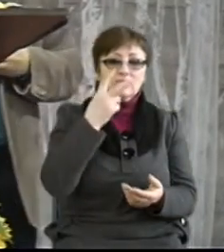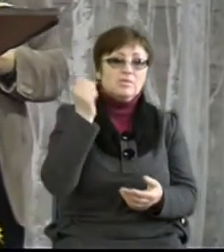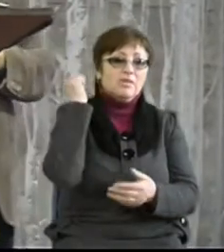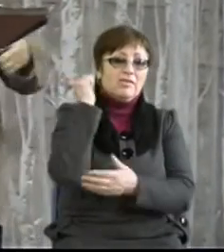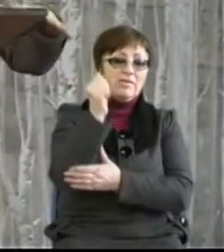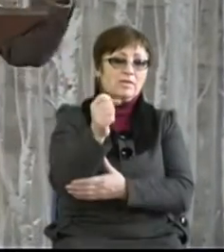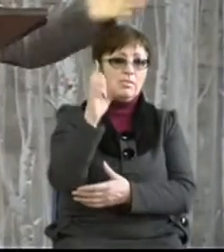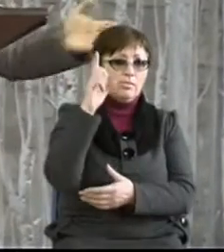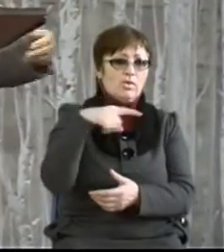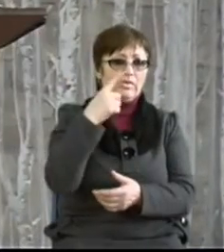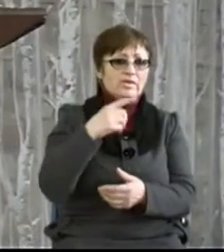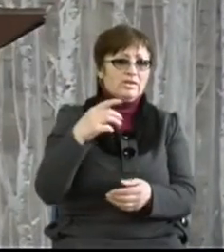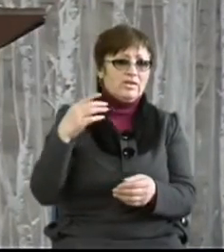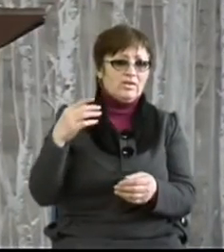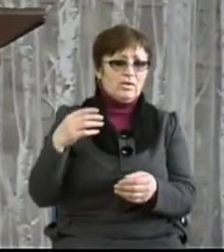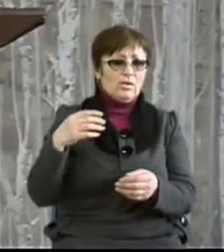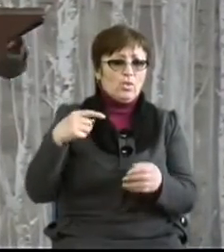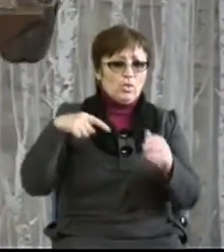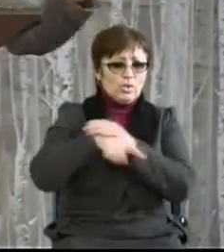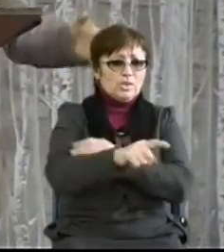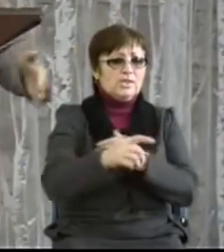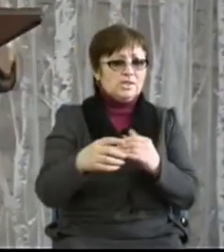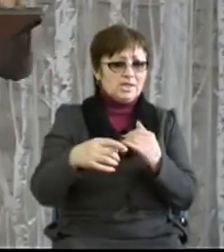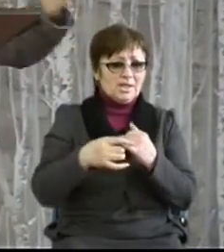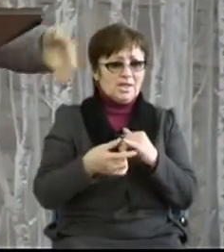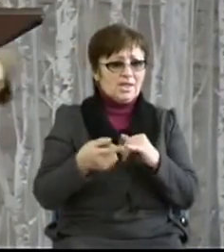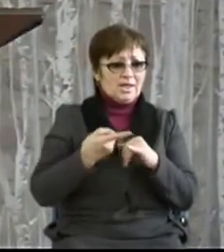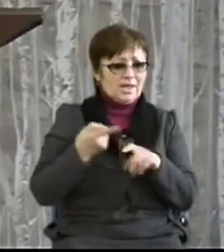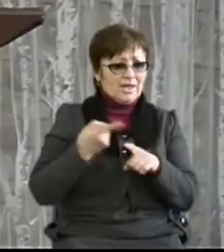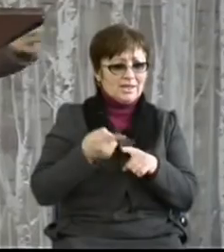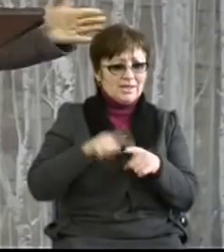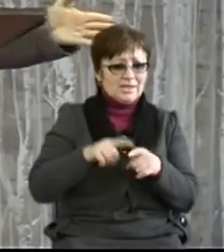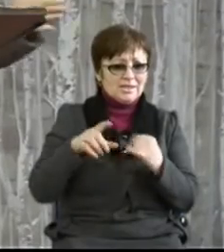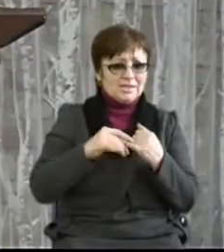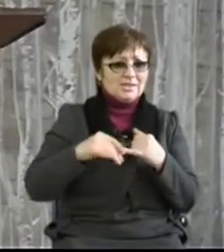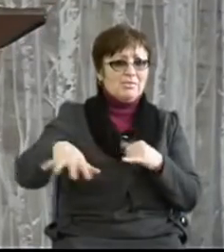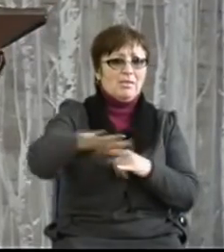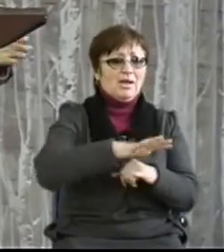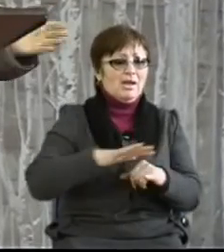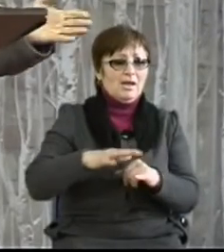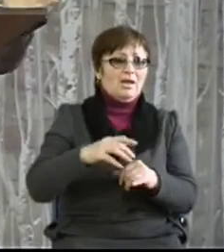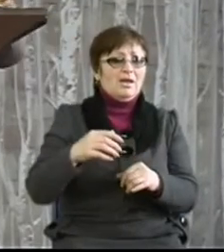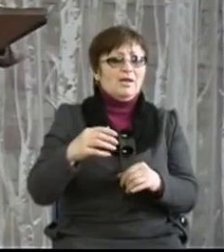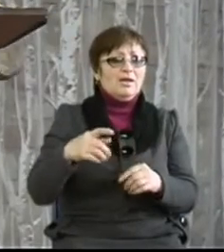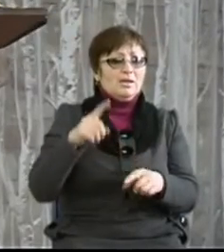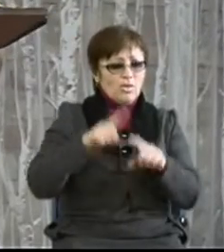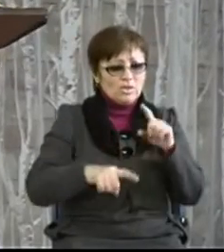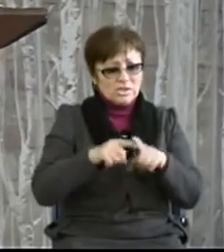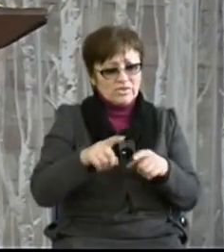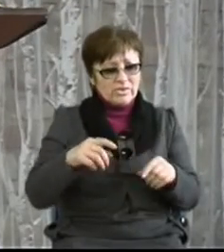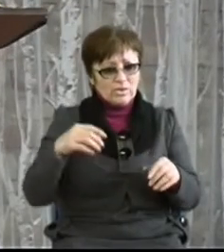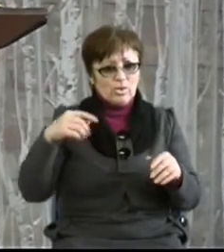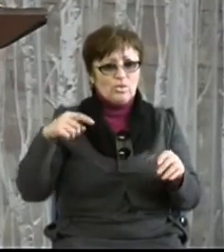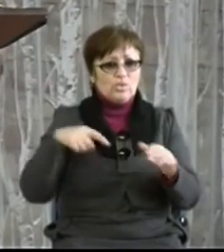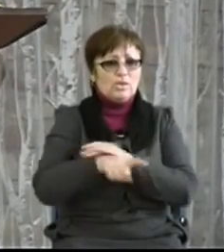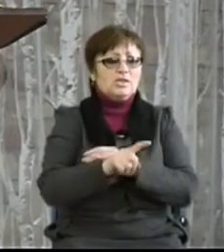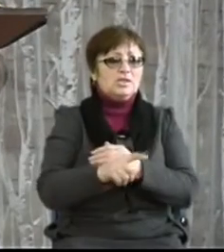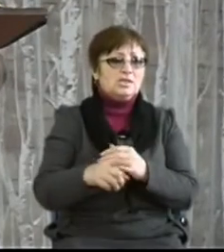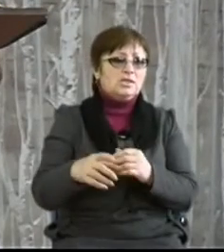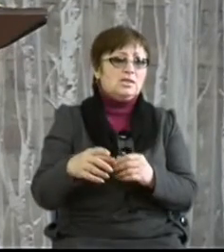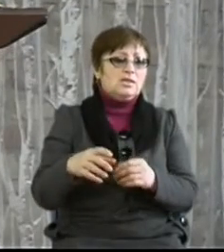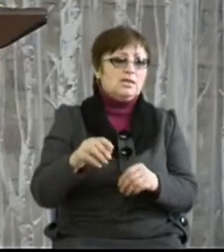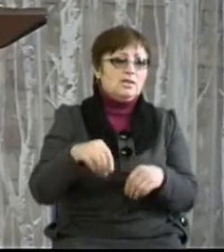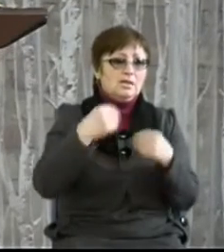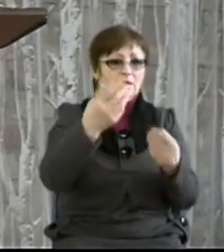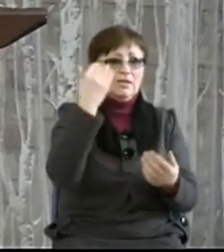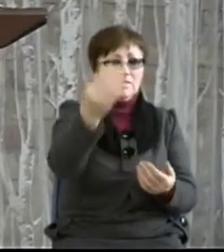Бог ему говорит, выйди из этой земли, из этого родства, иди в землю ту, которую я тебе дам, и эта земля будет твоя, ты в